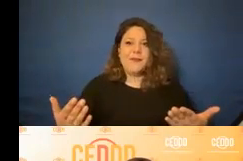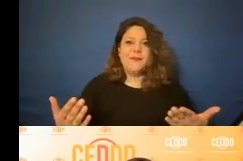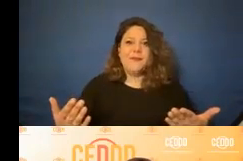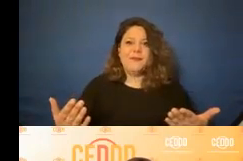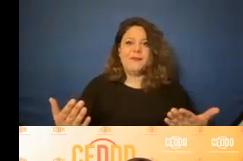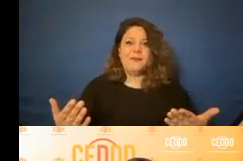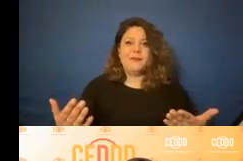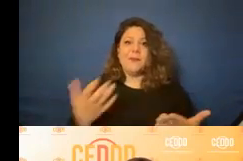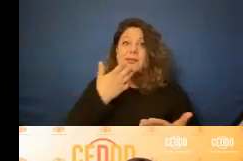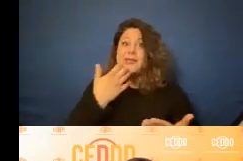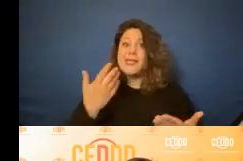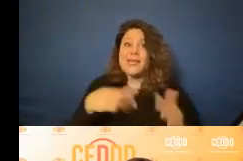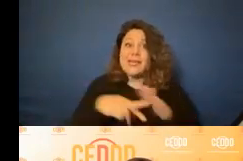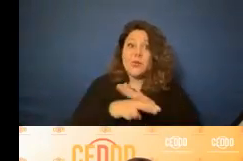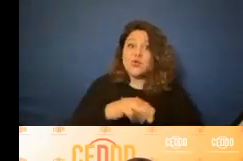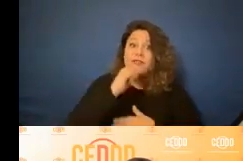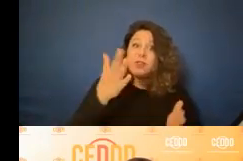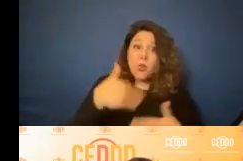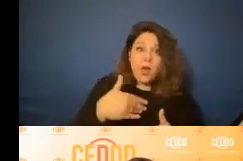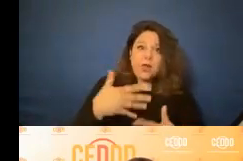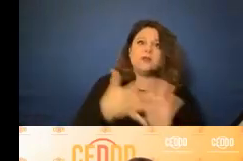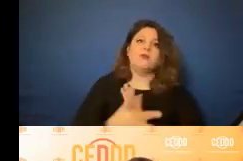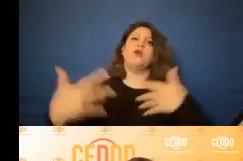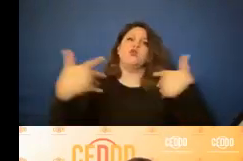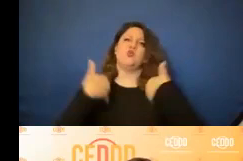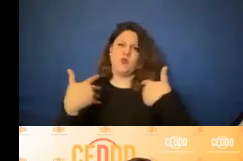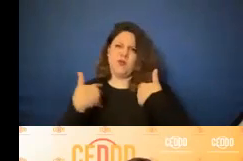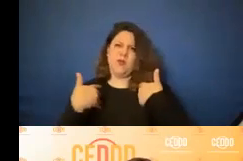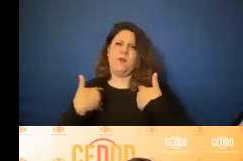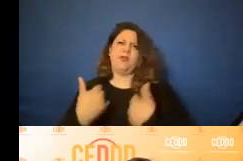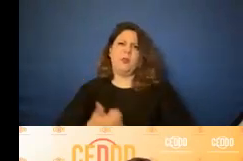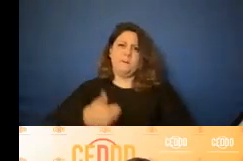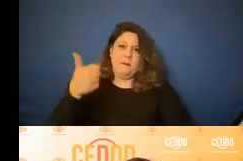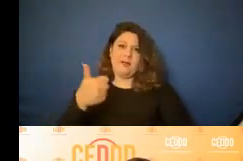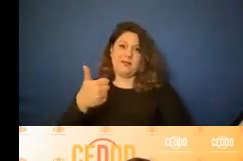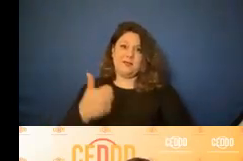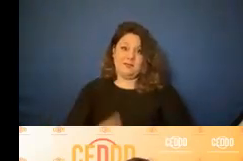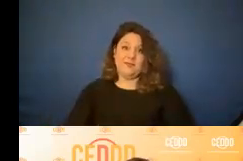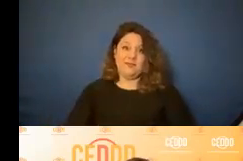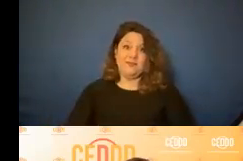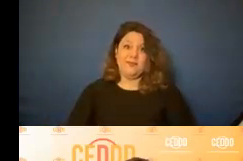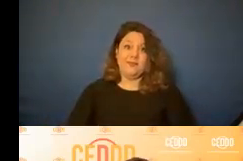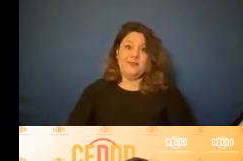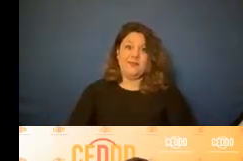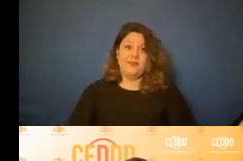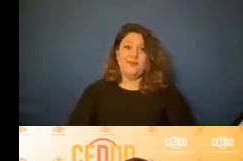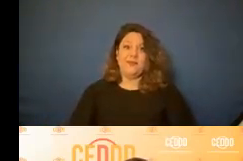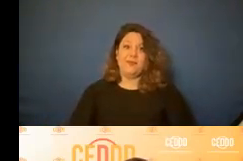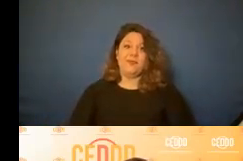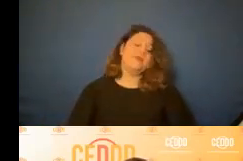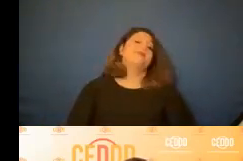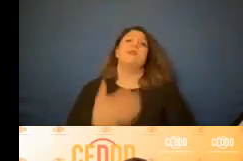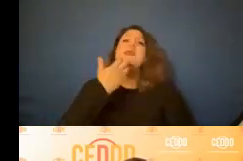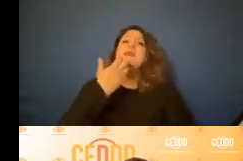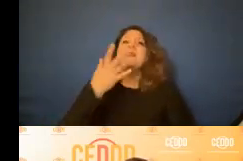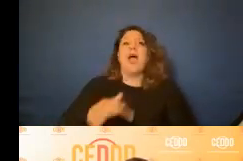mayor es el sufrimiento. Consecuencias y sufrimiento vienen unidos de las manos. Claro, si ya encima nos ponemos que es intenso y sin el tiempo,